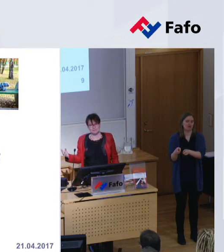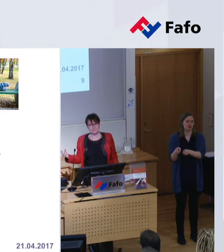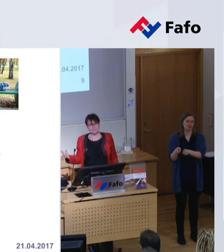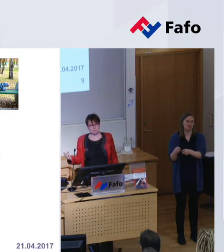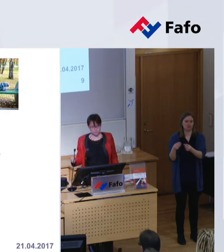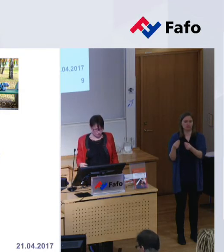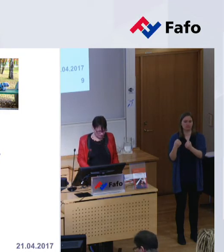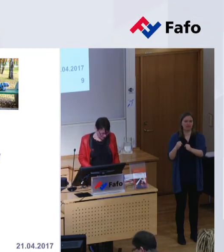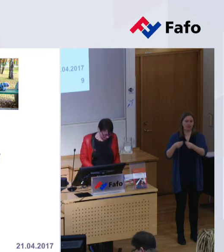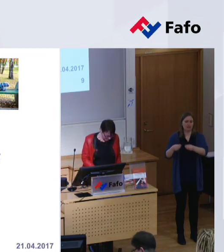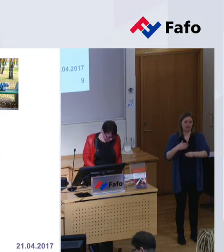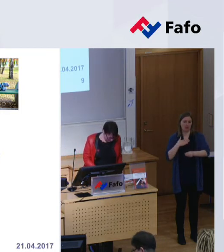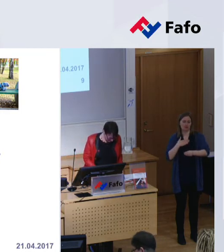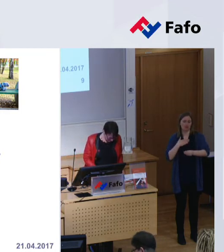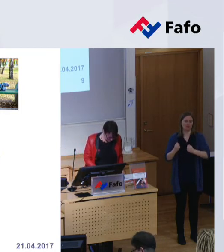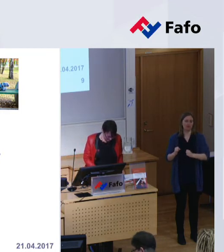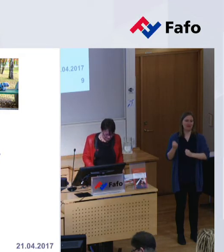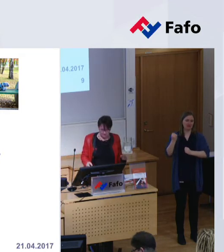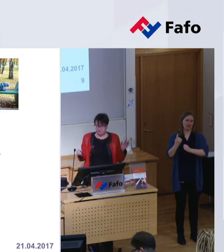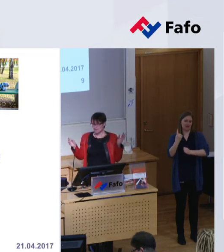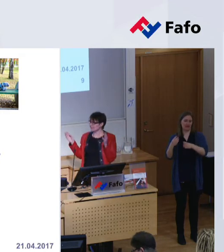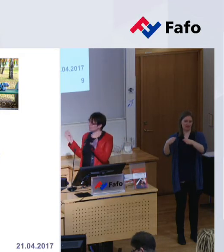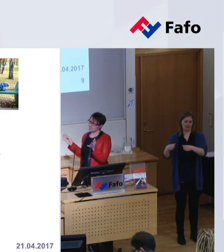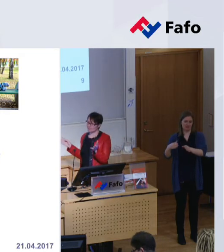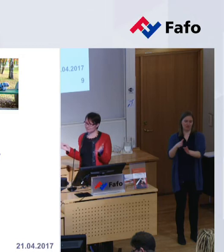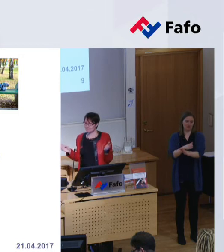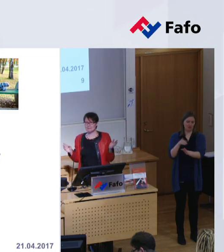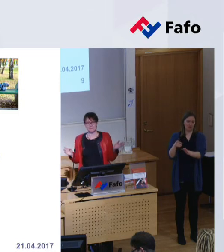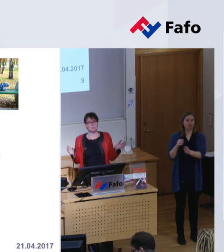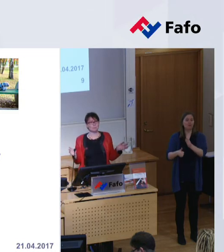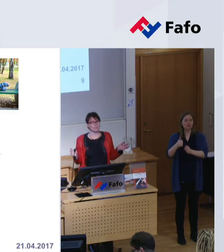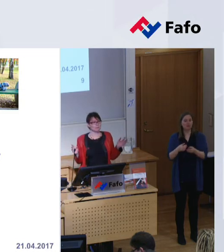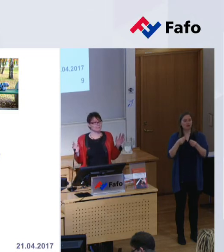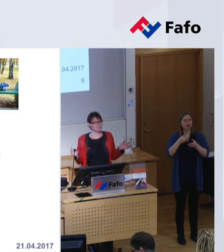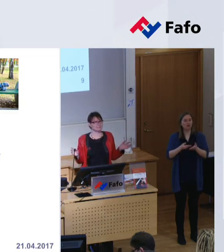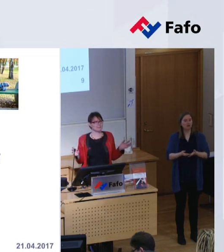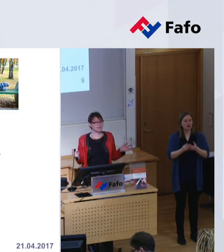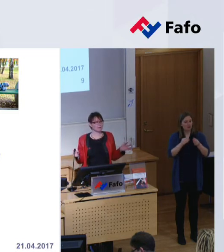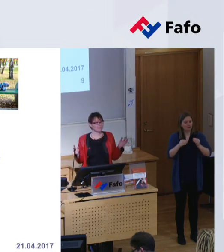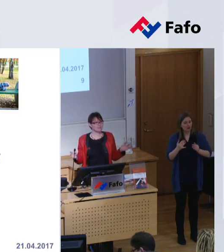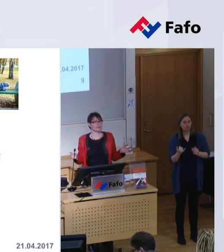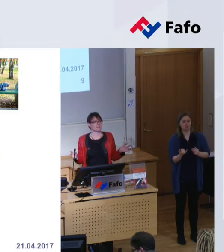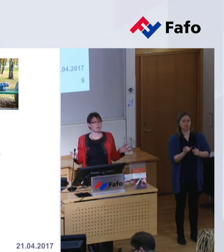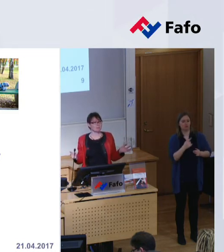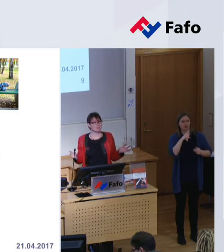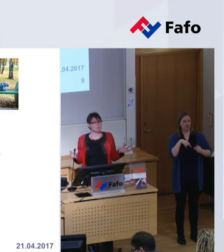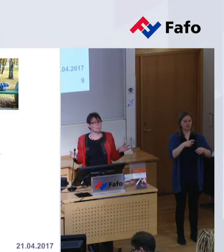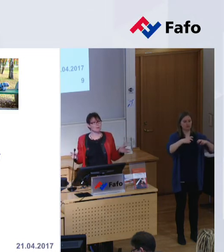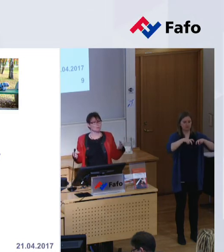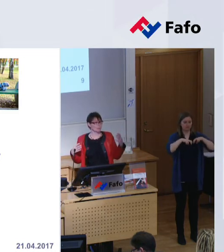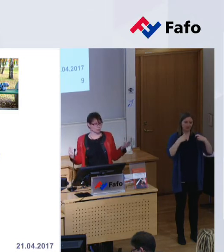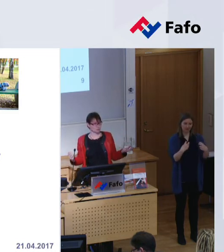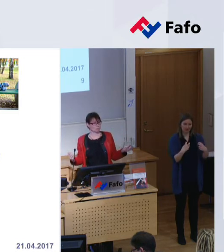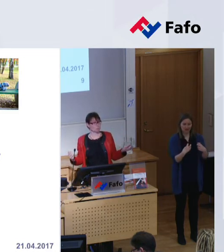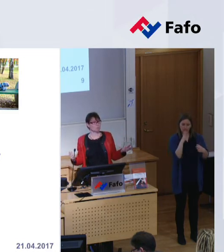I mestringsenheten fra før. Det som viktig med disse hjelpemidlene at det gir en mulighet for å sette seg ned og reflektere sammen